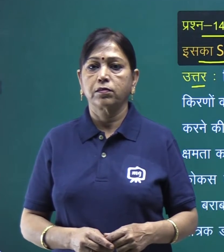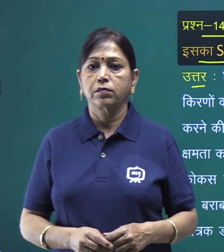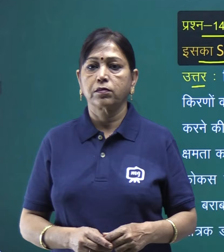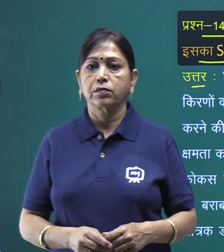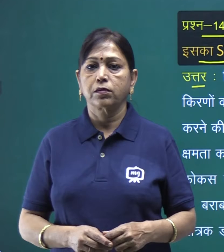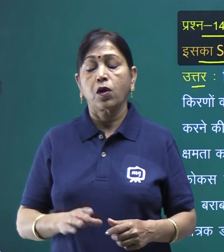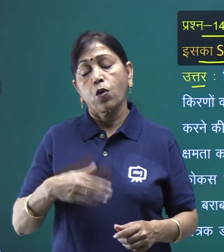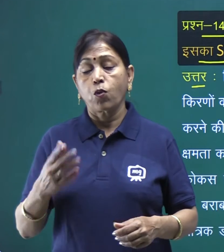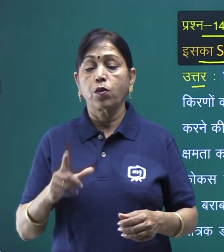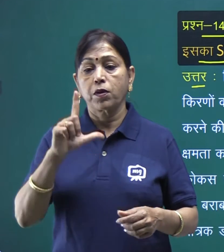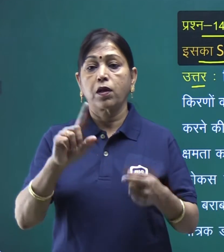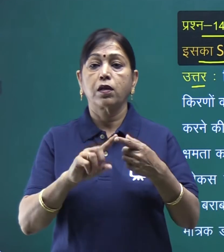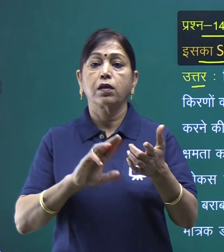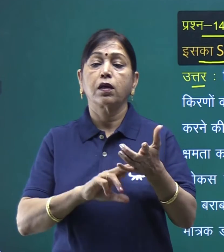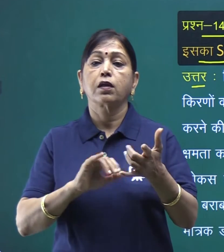किसी लेंस द्वारा